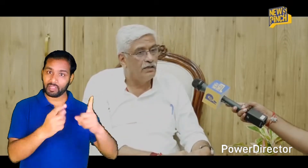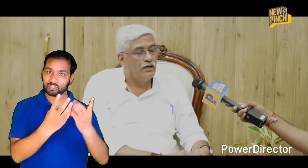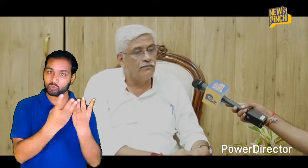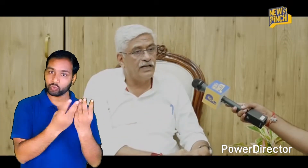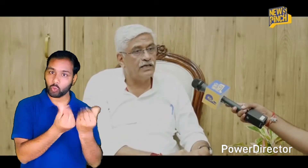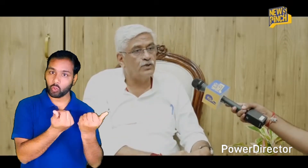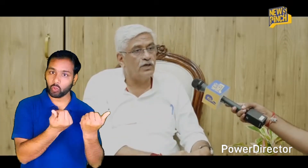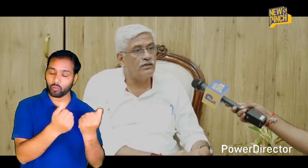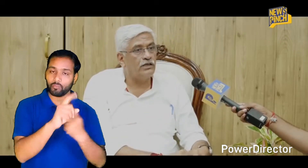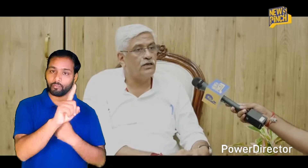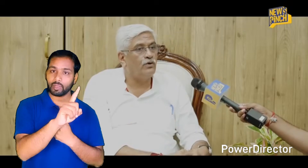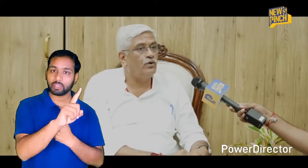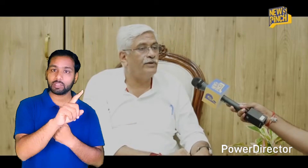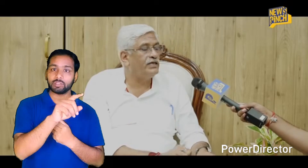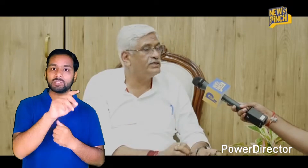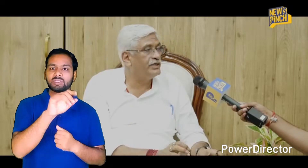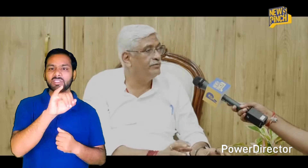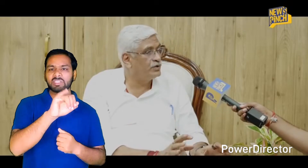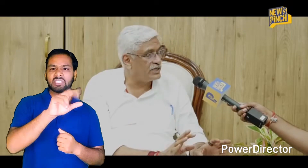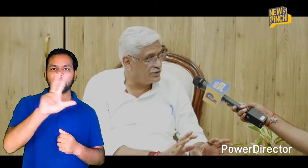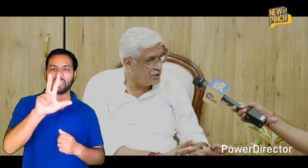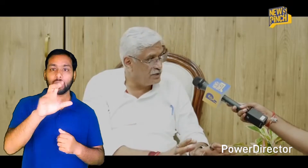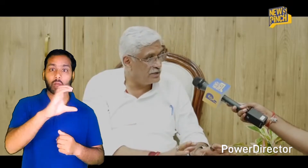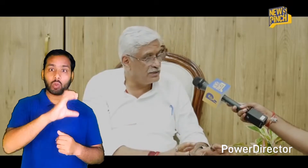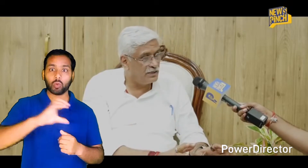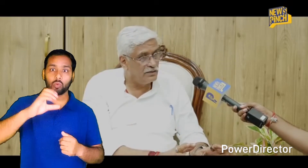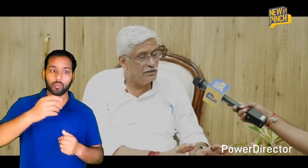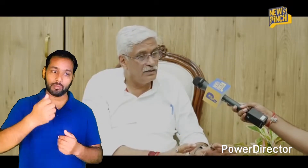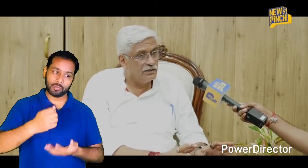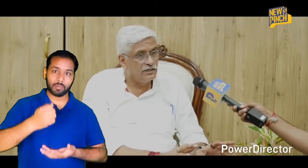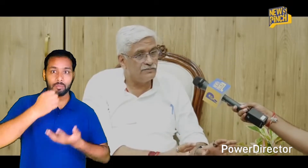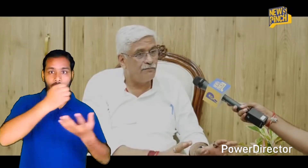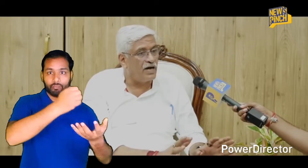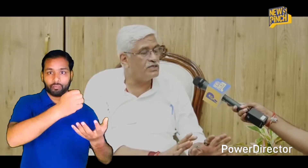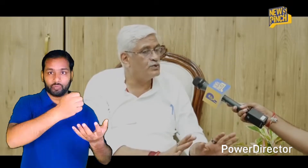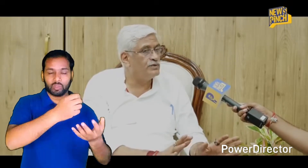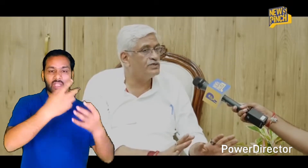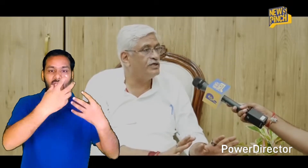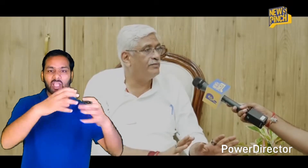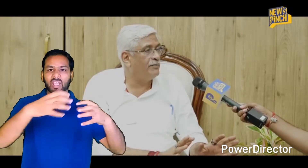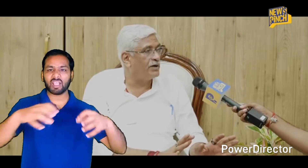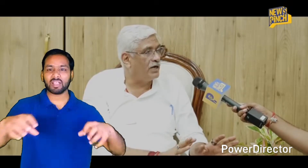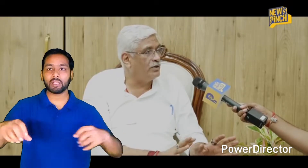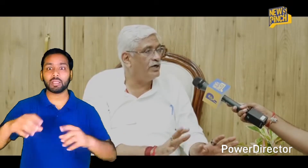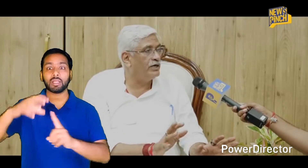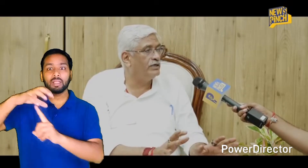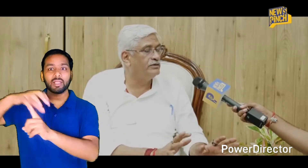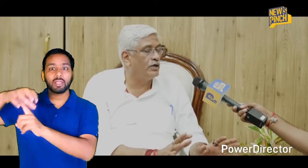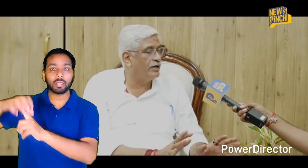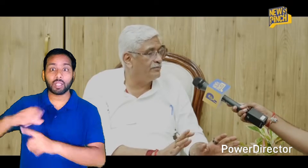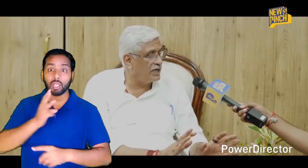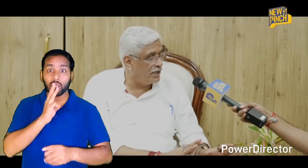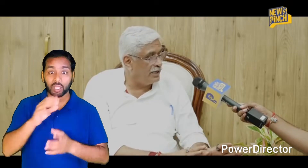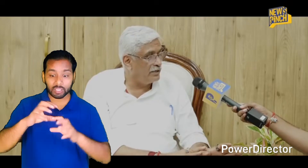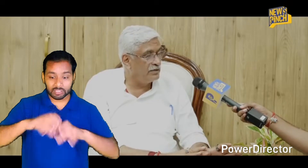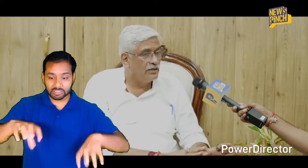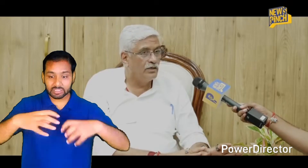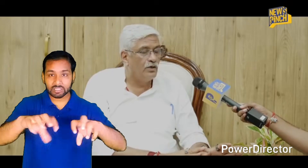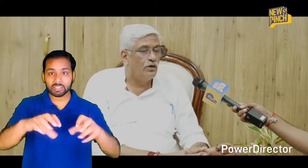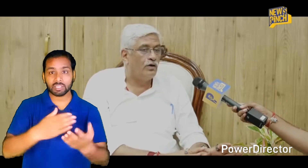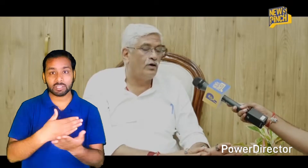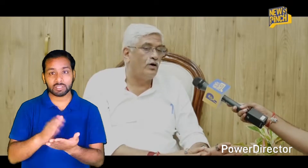है लगभग 178 करोड़ रुपए की स्कीम को सैंक्शन कर दिया, जिसमें 5 सूवेज ट्रीटमेंट प्लांट और जो है